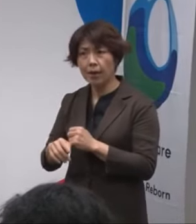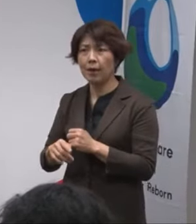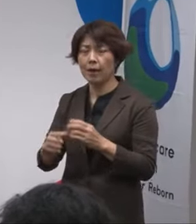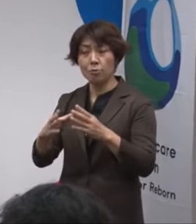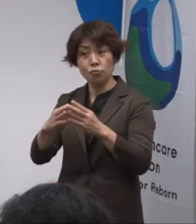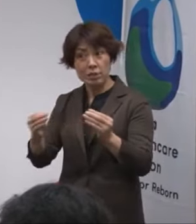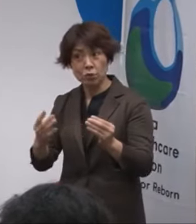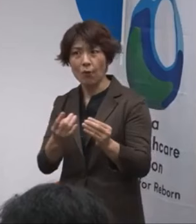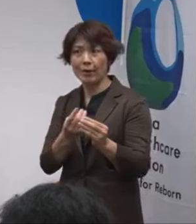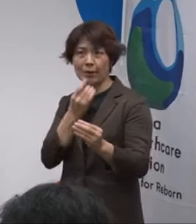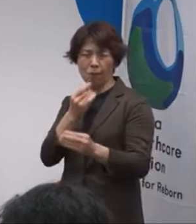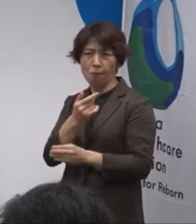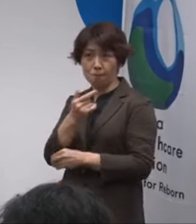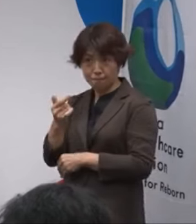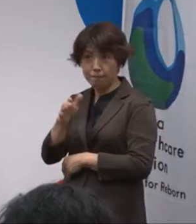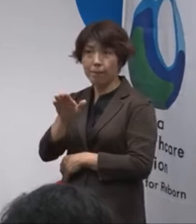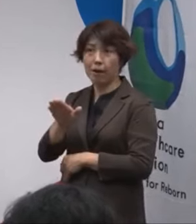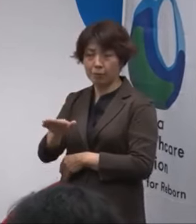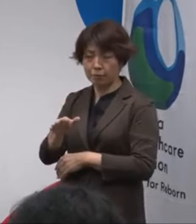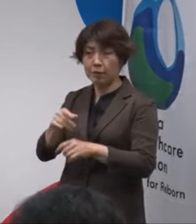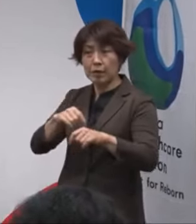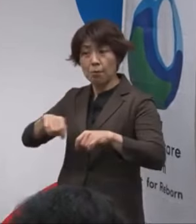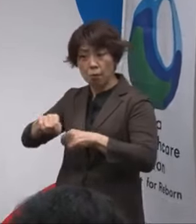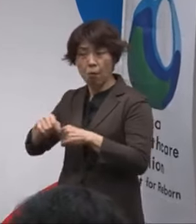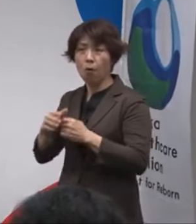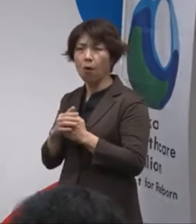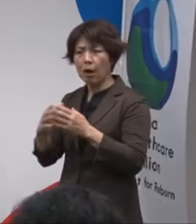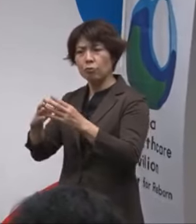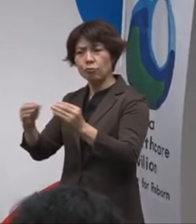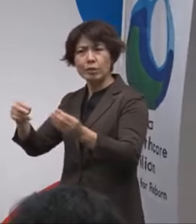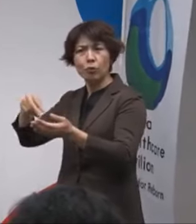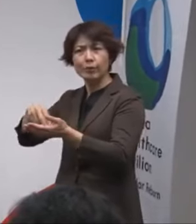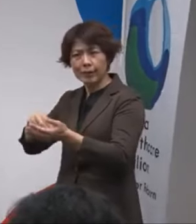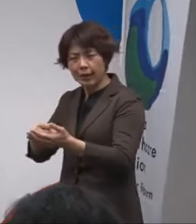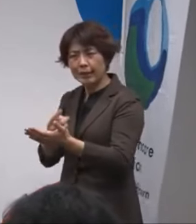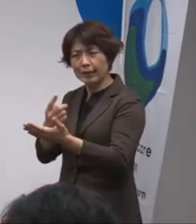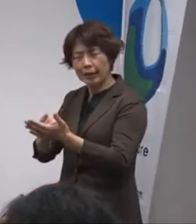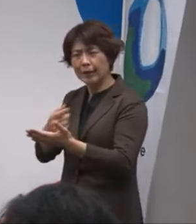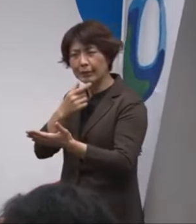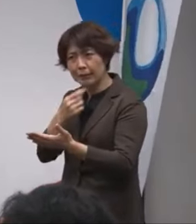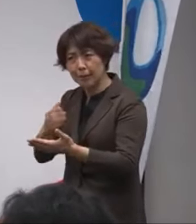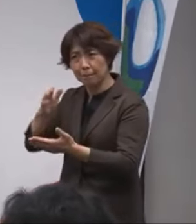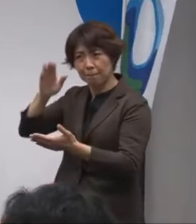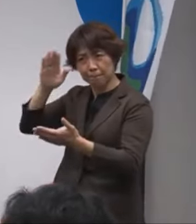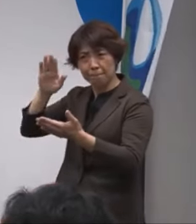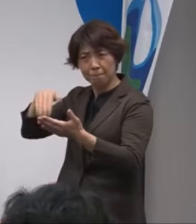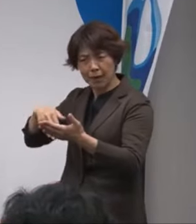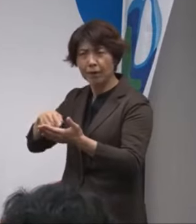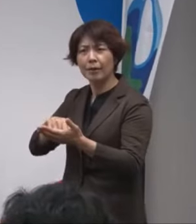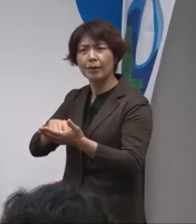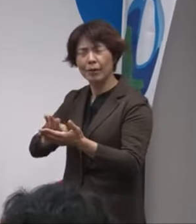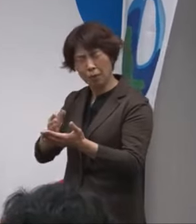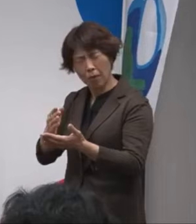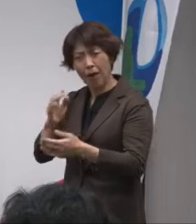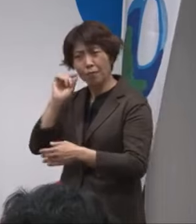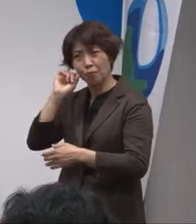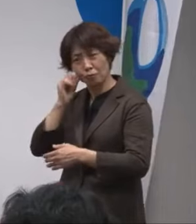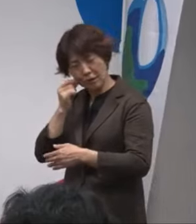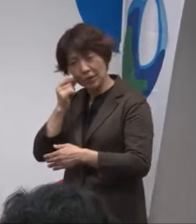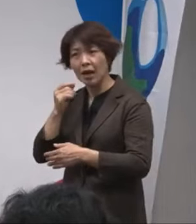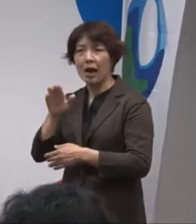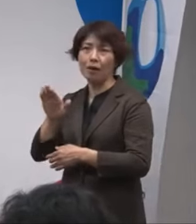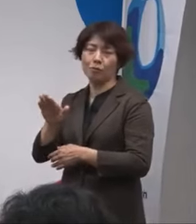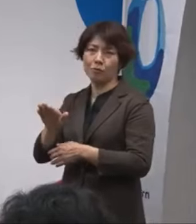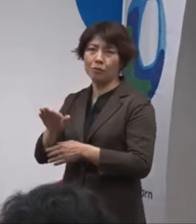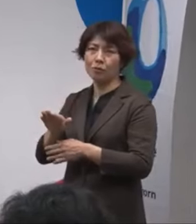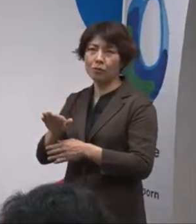いと思います。ただ一方で国としてなかなか一回手を挙げたけど参加が難しいという国があるのも、これは事実だと思いますので、できるだけ寄り添い